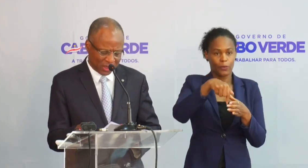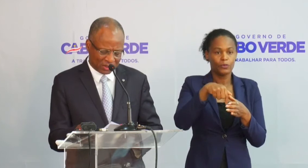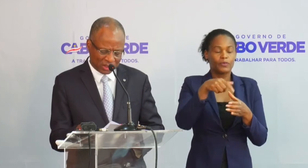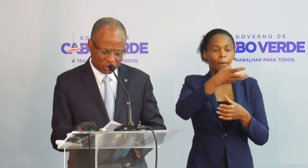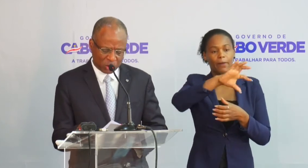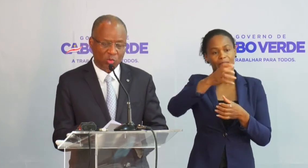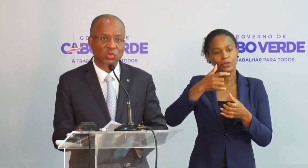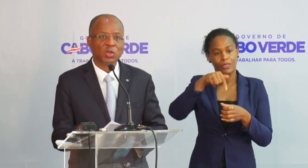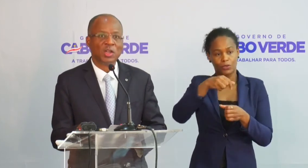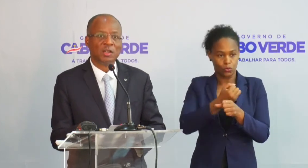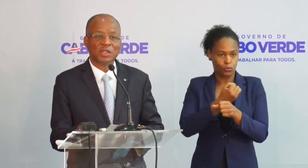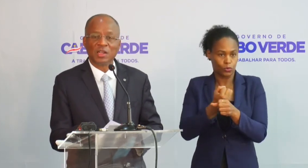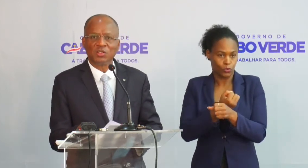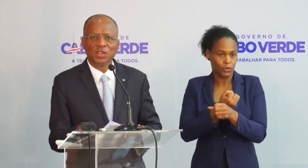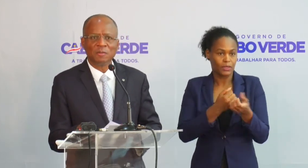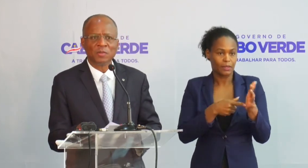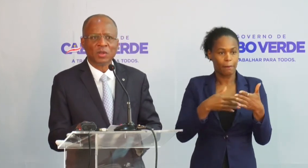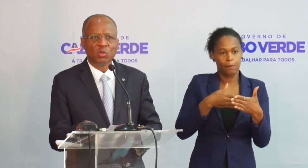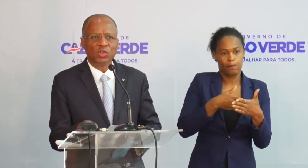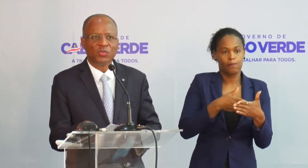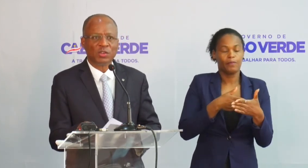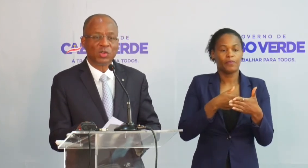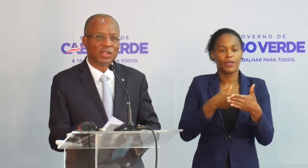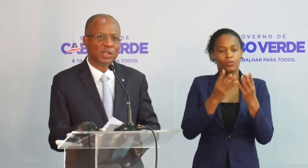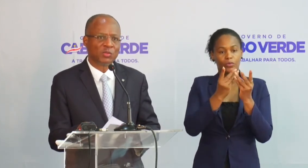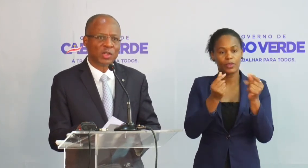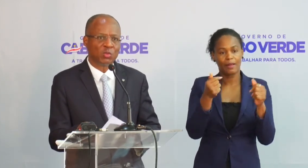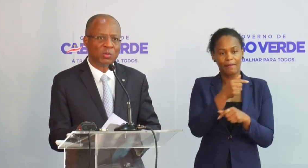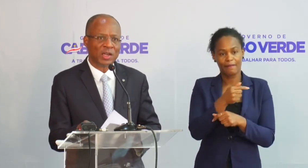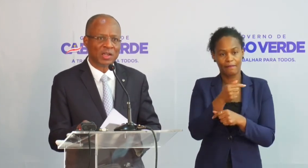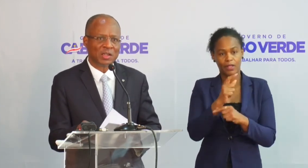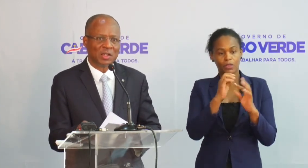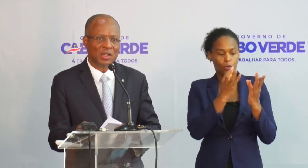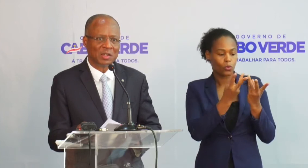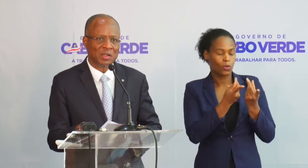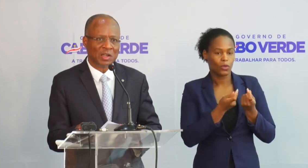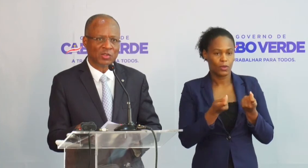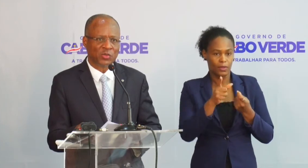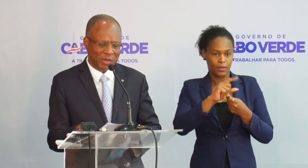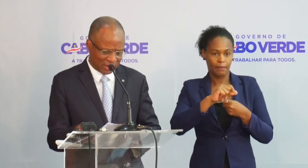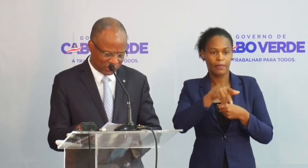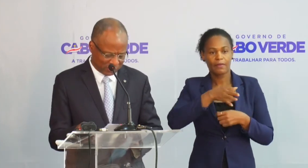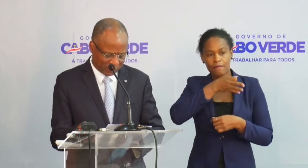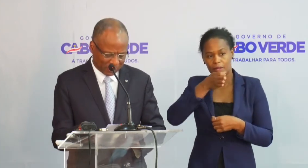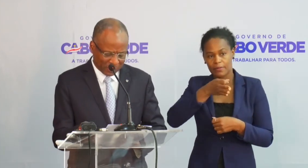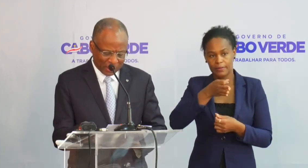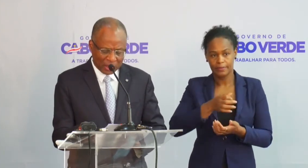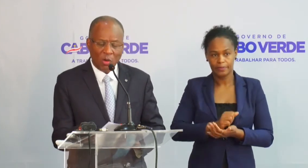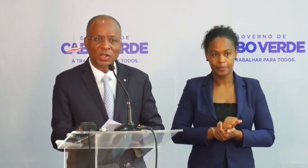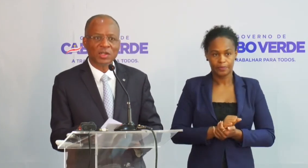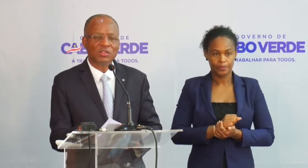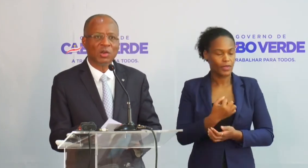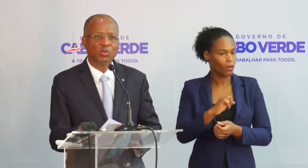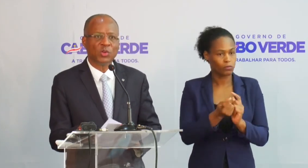no país desses produtos, limitando assim os efeitos negativos na economia e nas famílias.